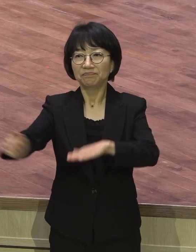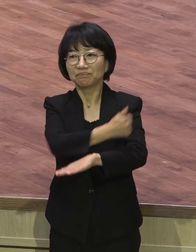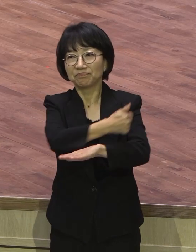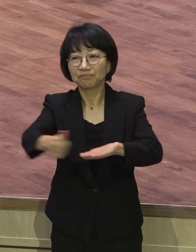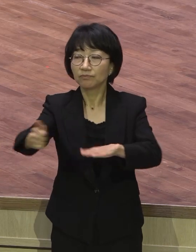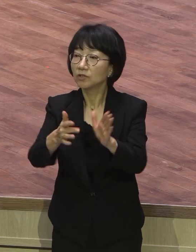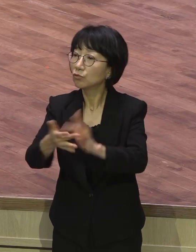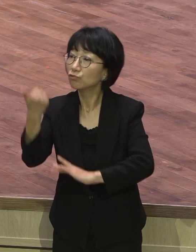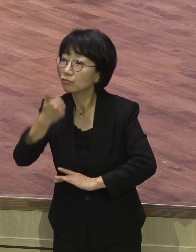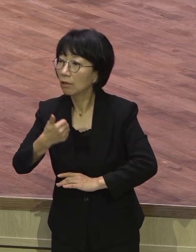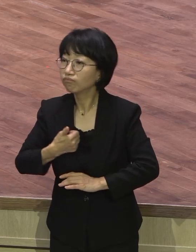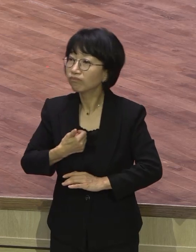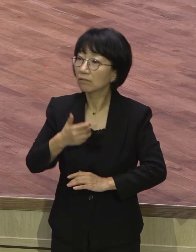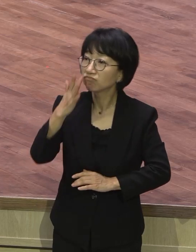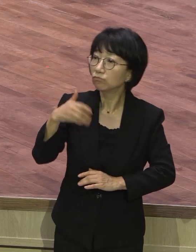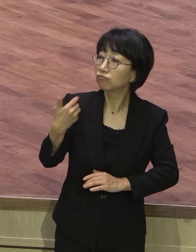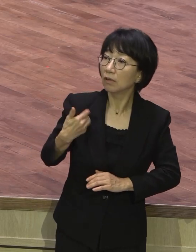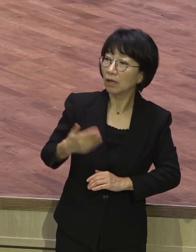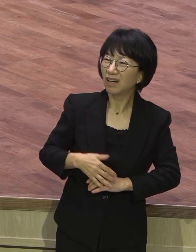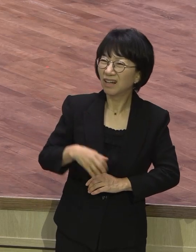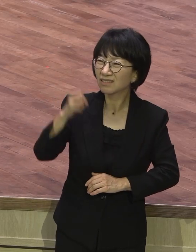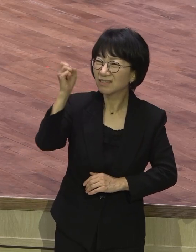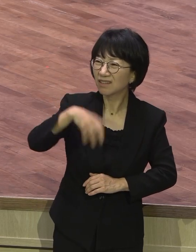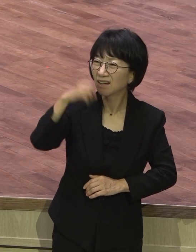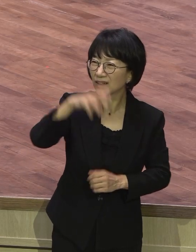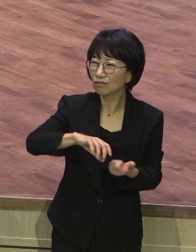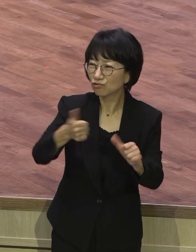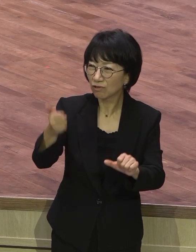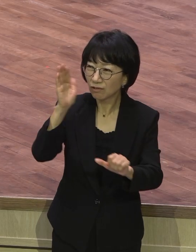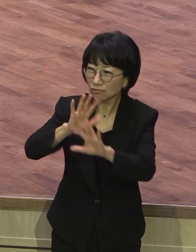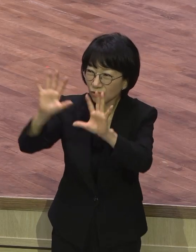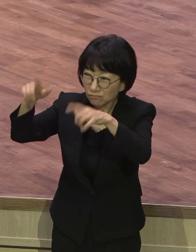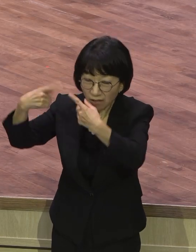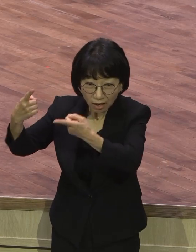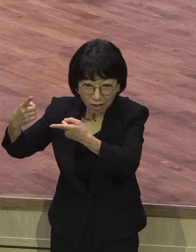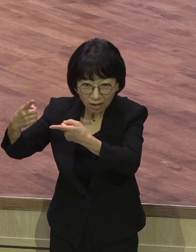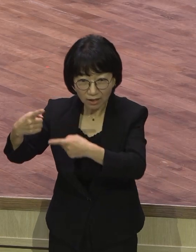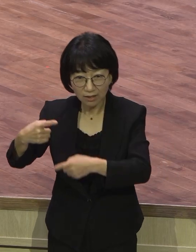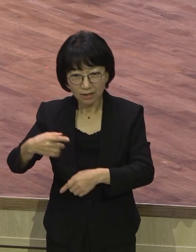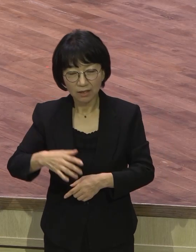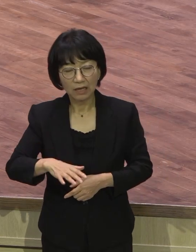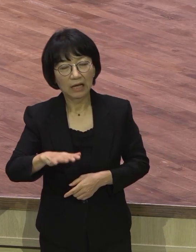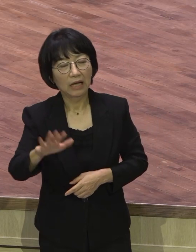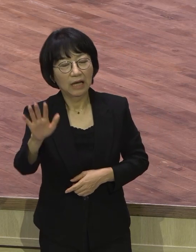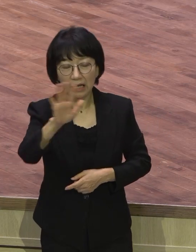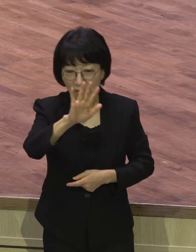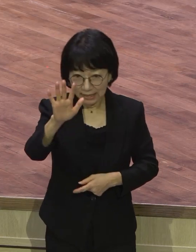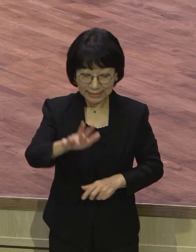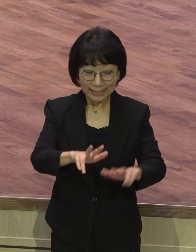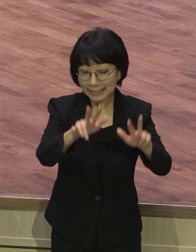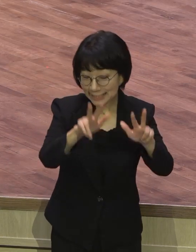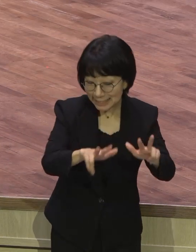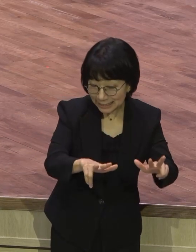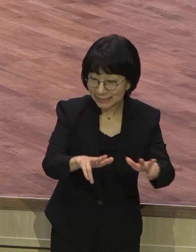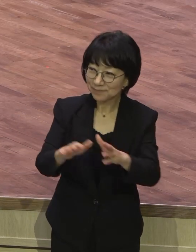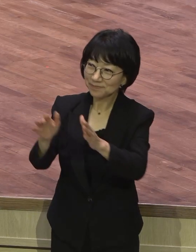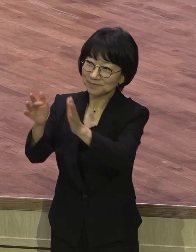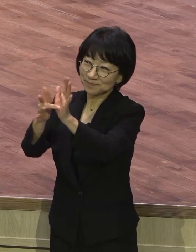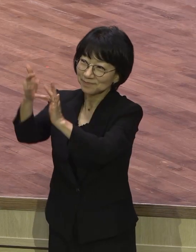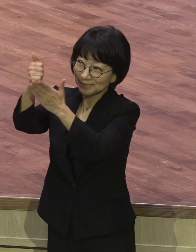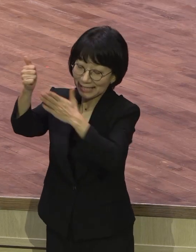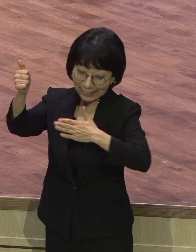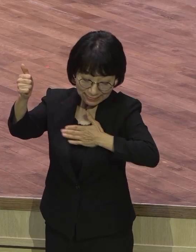비롯먹을 세상 죽어 천당이나 가자 그렇습니까 지금 내 삶의 현장에서 함께 계신다